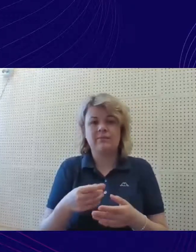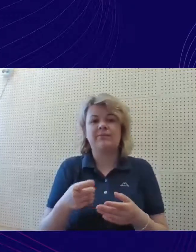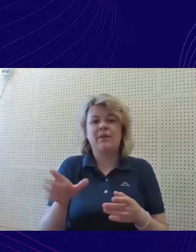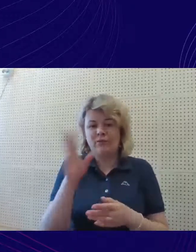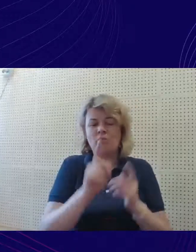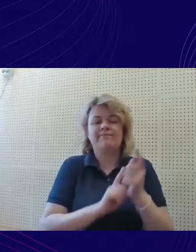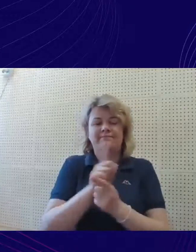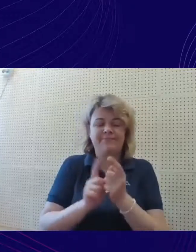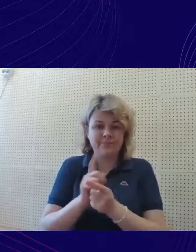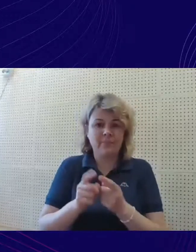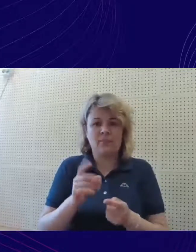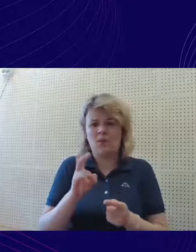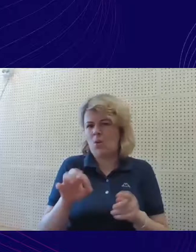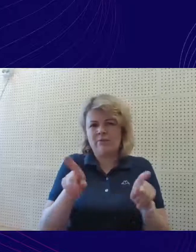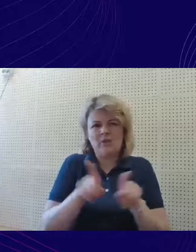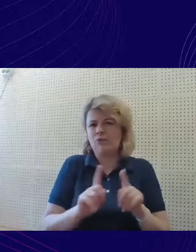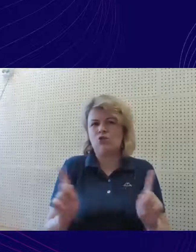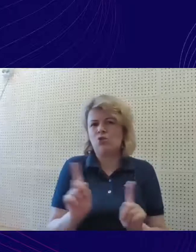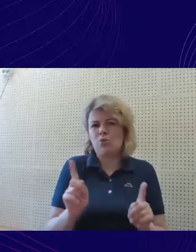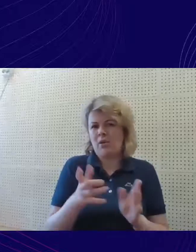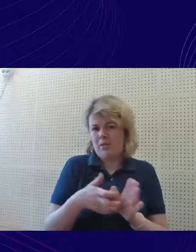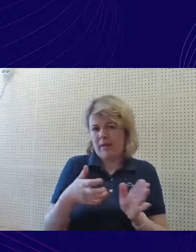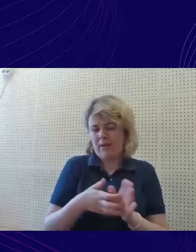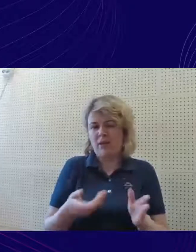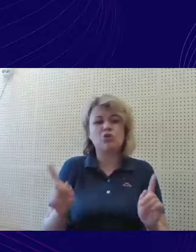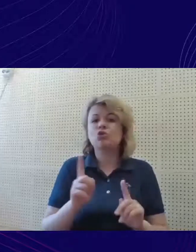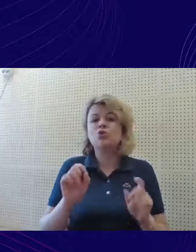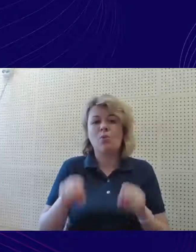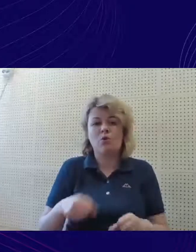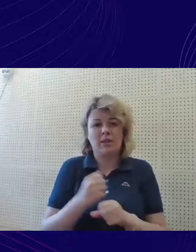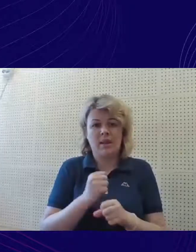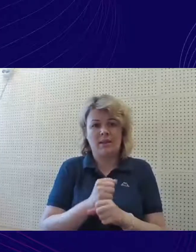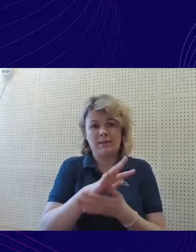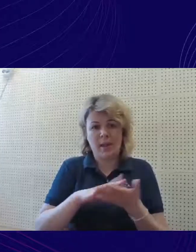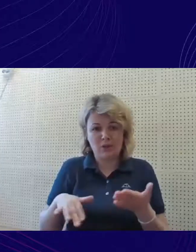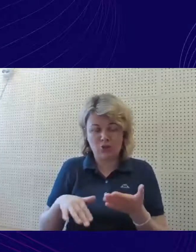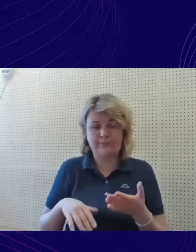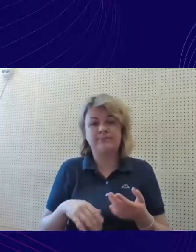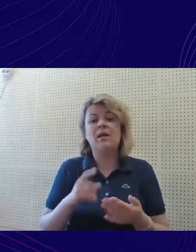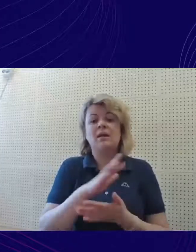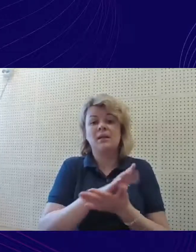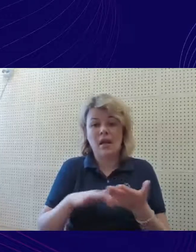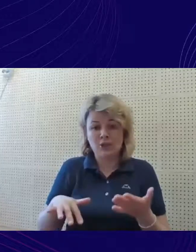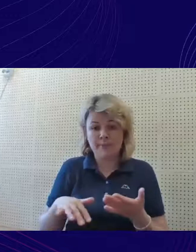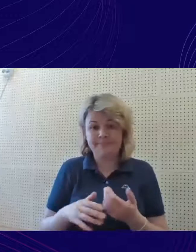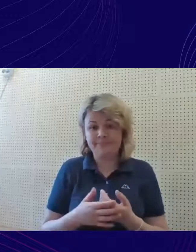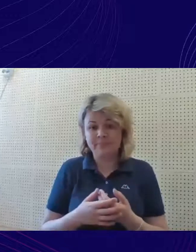вот чего-то не хватает. Что делаем дальше? Дальше вступает